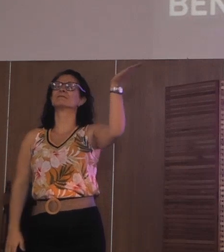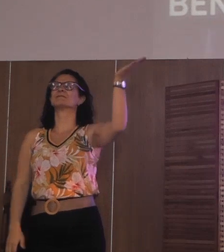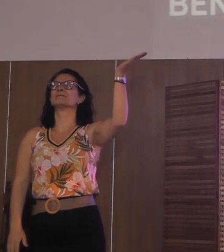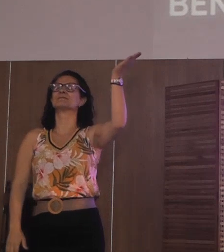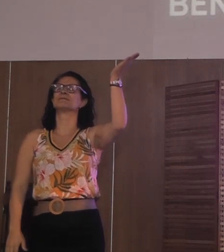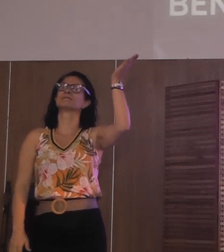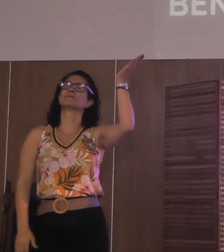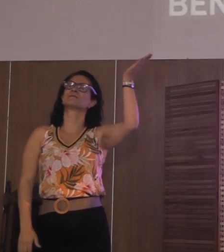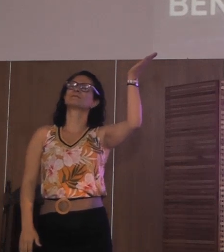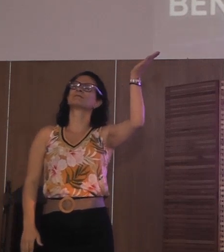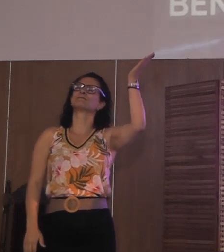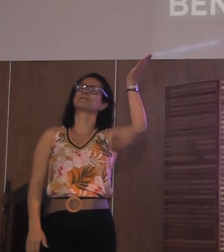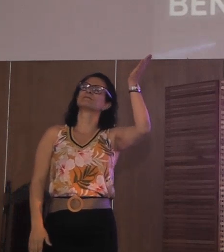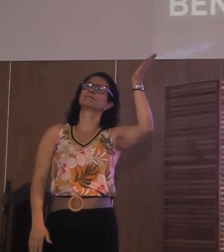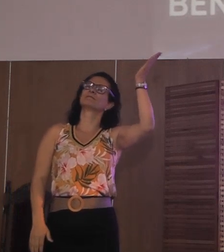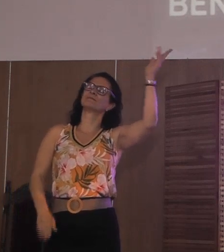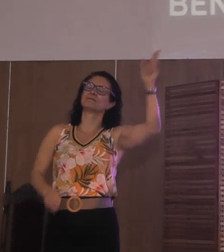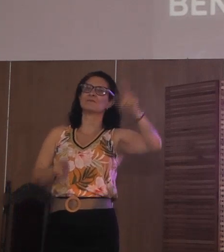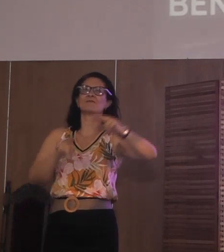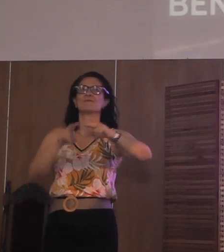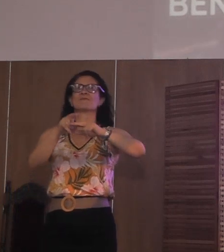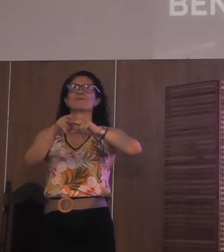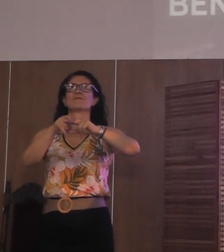Sim, por ti,